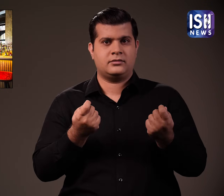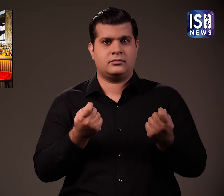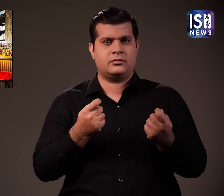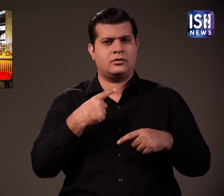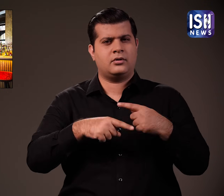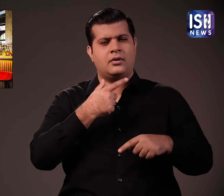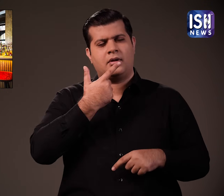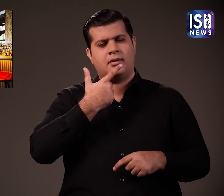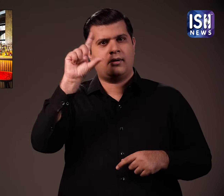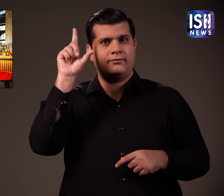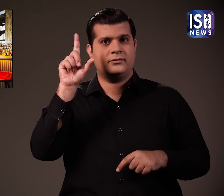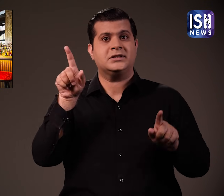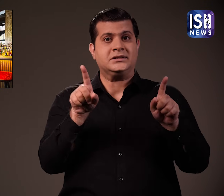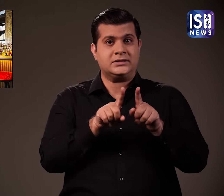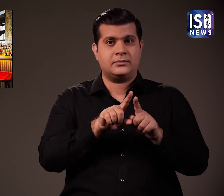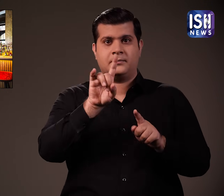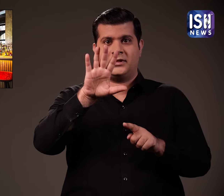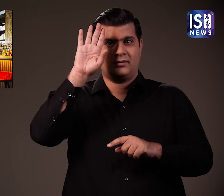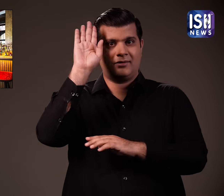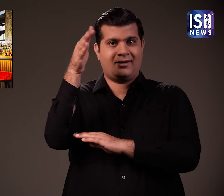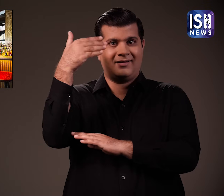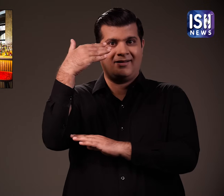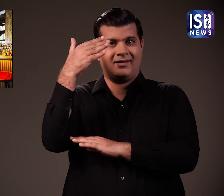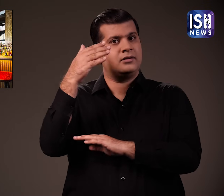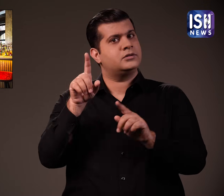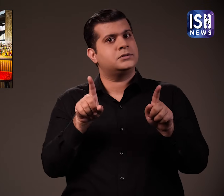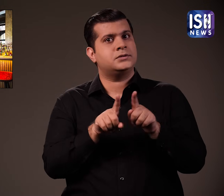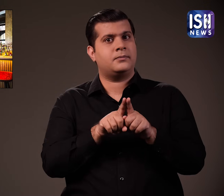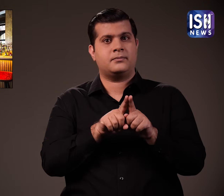जाती है इसी तरह 15 अगस्ट को ड्राइडे होता है